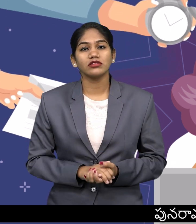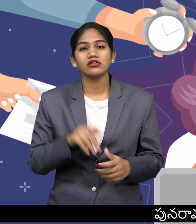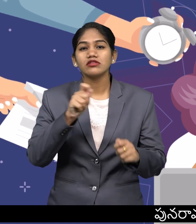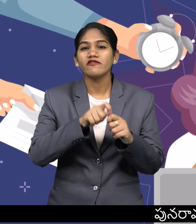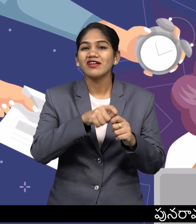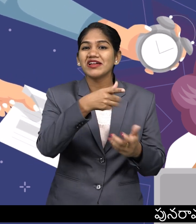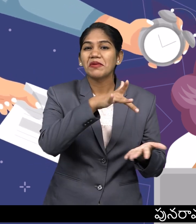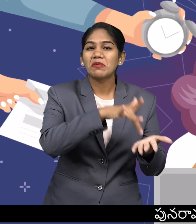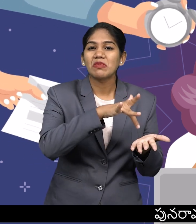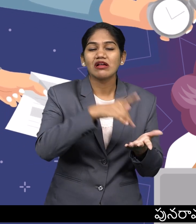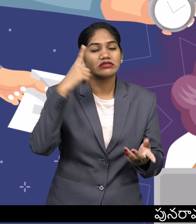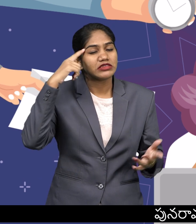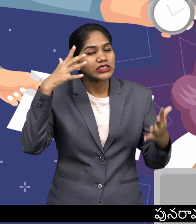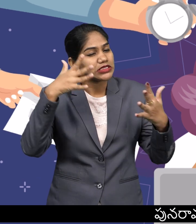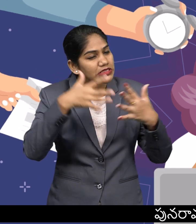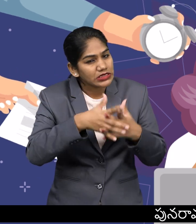పునరావృతమయ్యే పనులు,